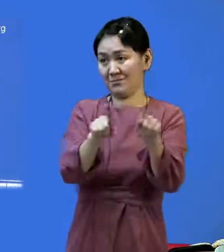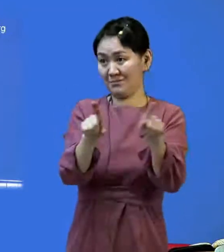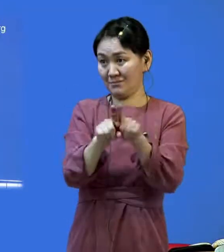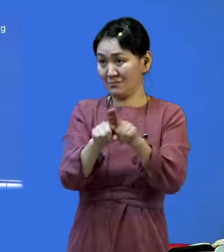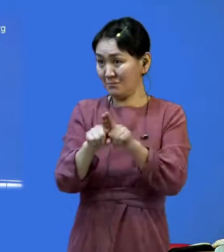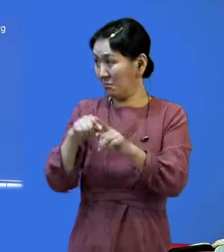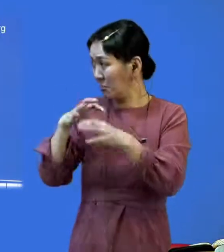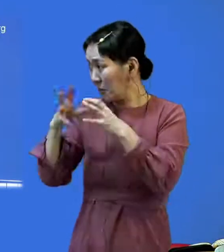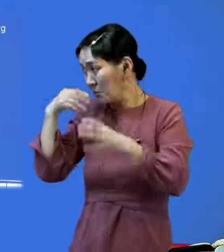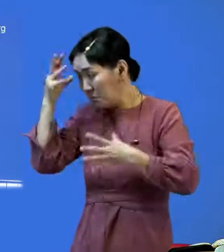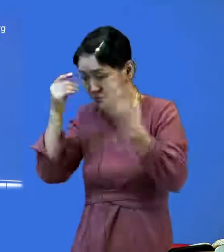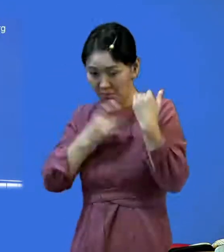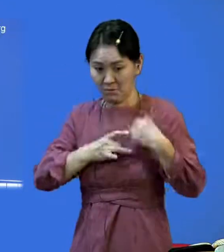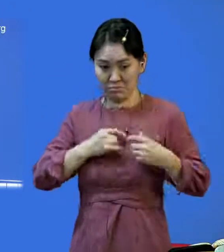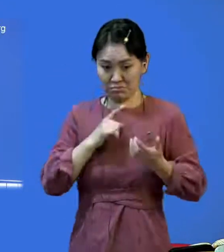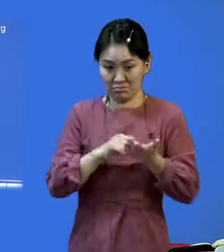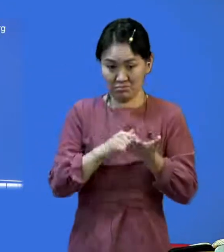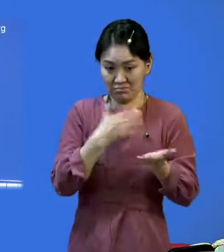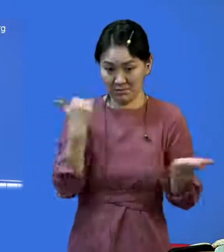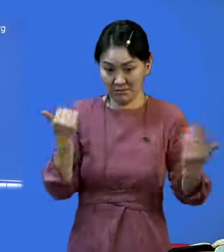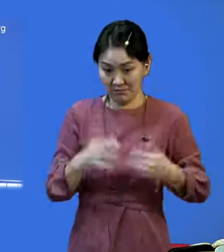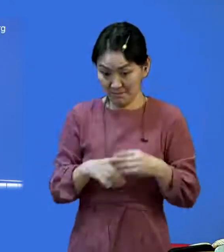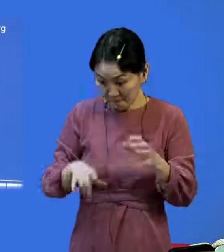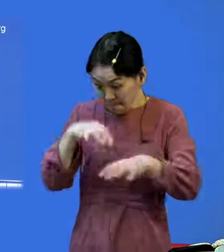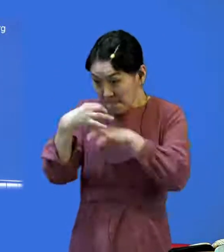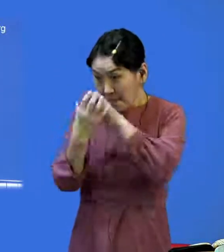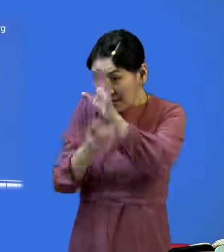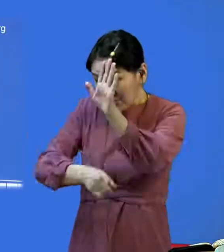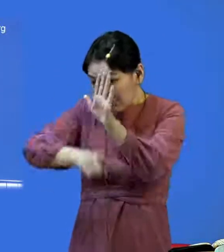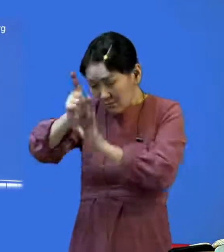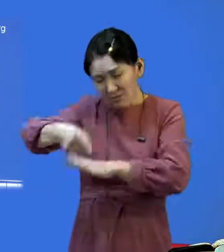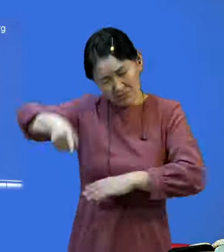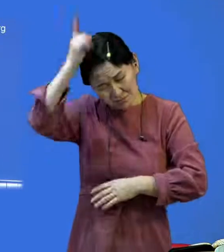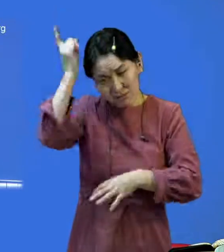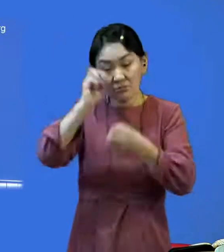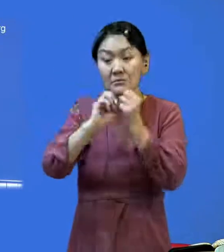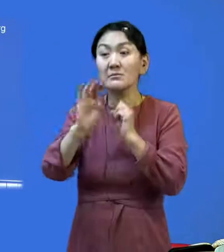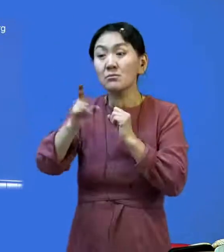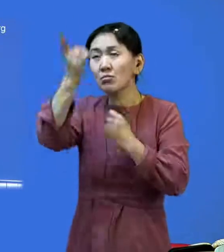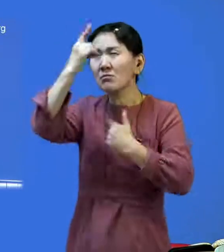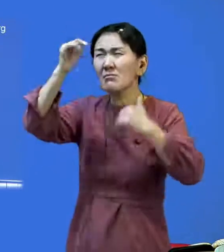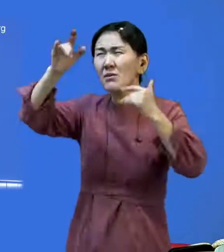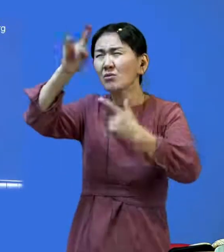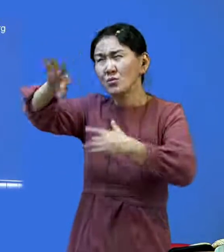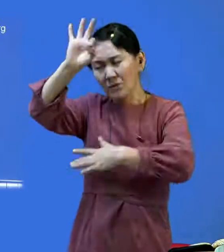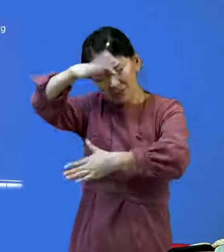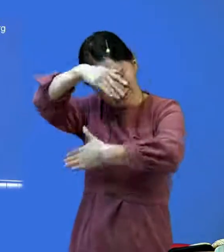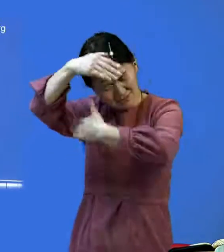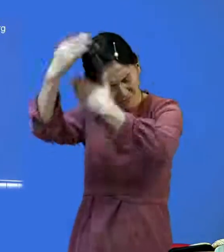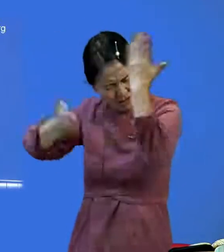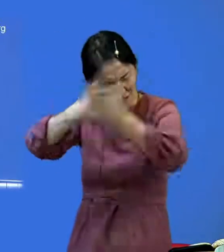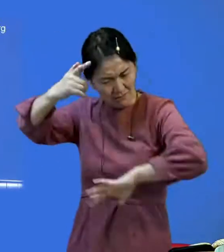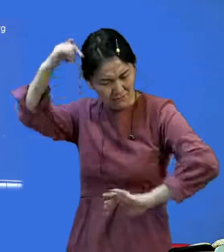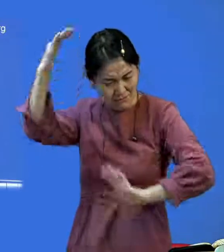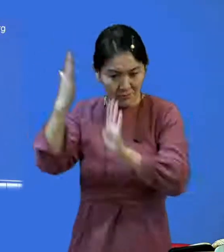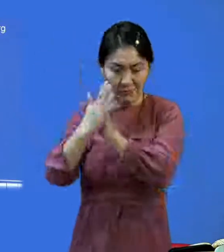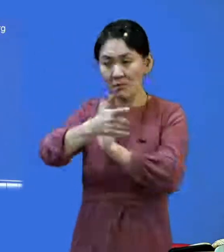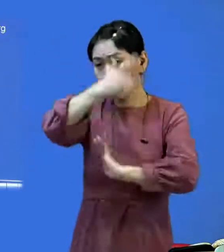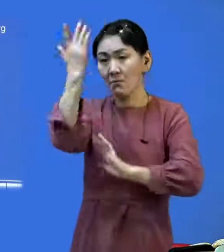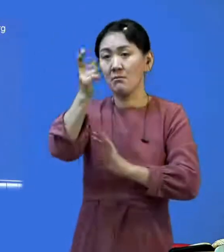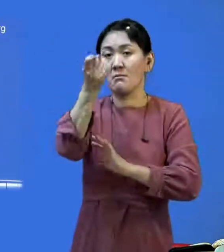Эдэл энэ ертөнцийн дээр амьдарч явах хугацаанд хийх ёстой ажил эхлээд бид бүхэн юу хийх хэрэгтэй? Бурхны хаанчлал зөв байдлыг хайх тун.